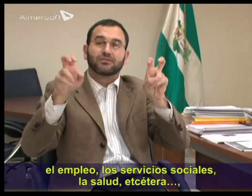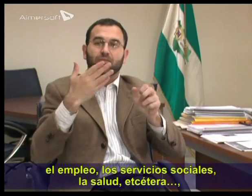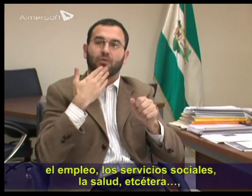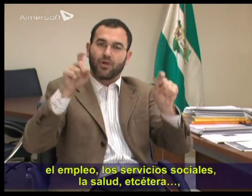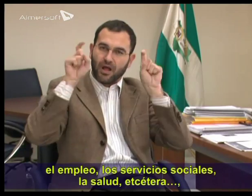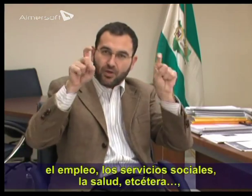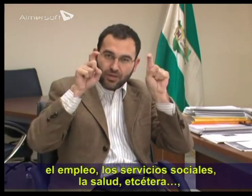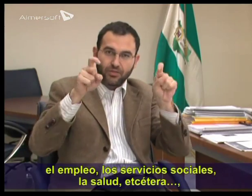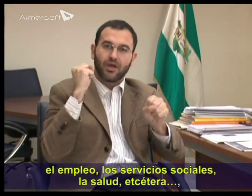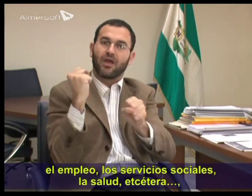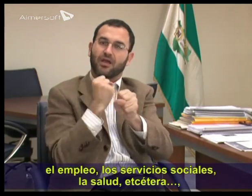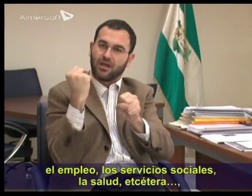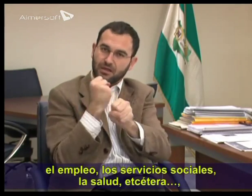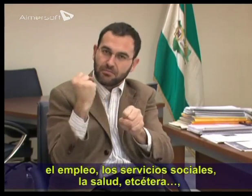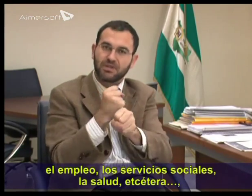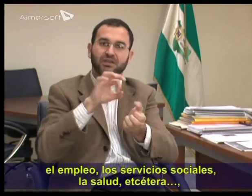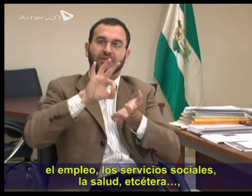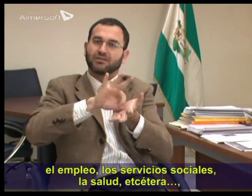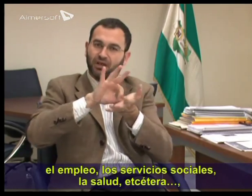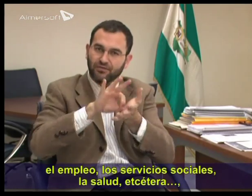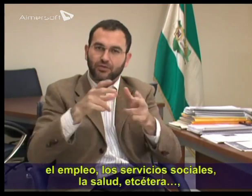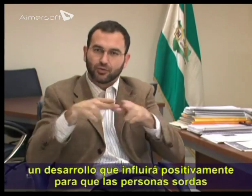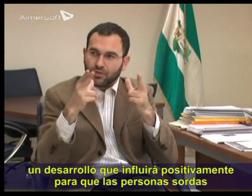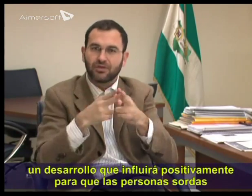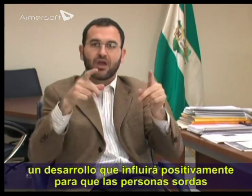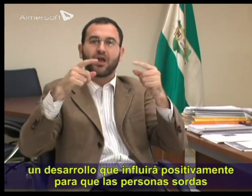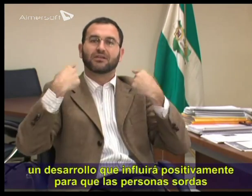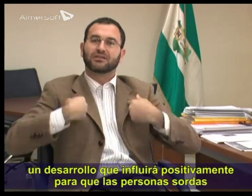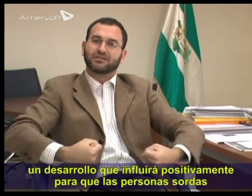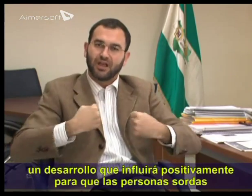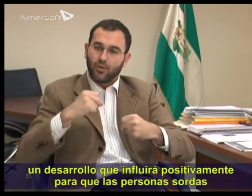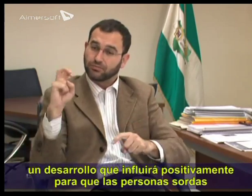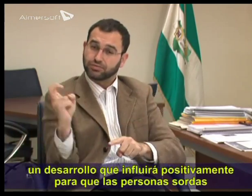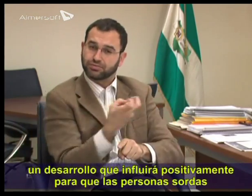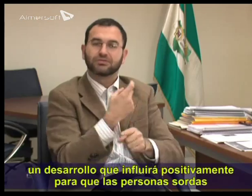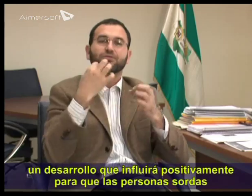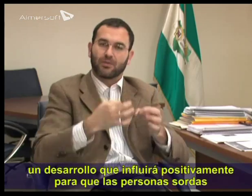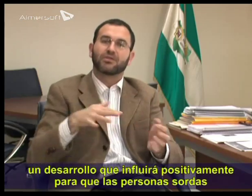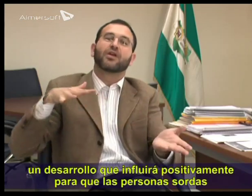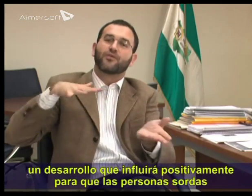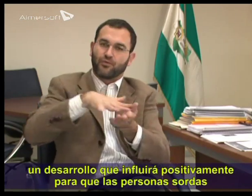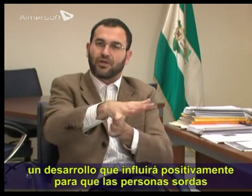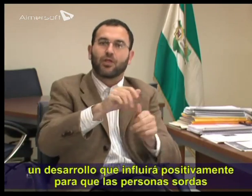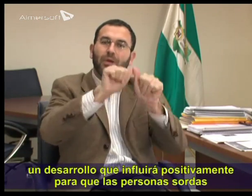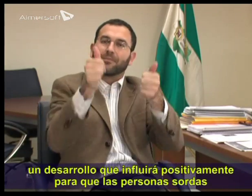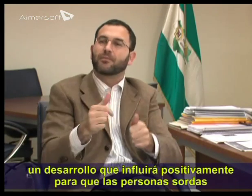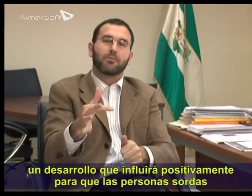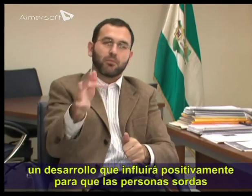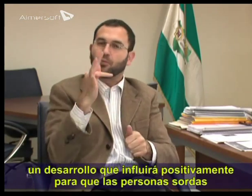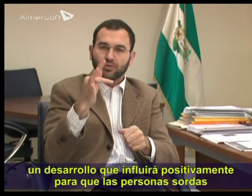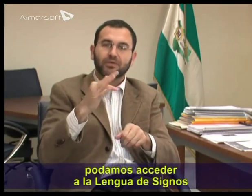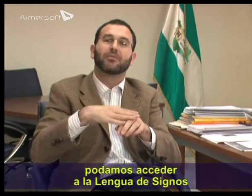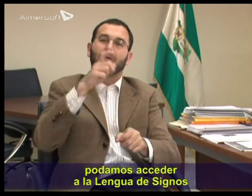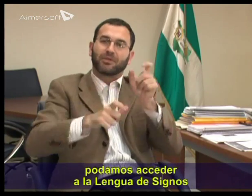servicios sociales, la salud, etc. Un desarrollo que influirá positivamente para que las